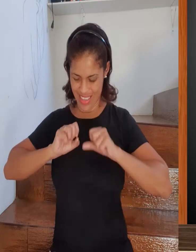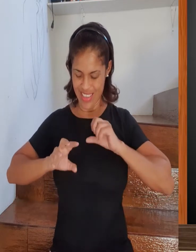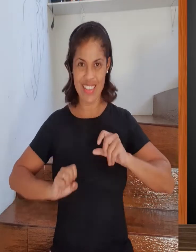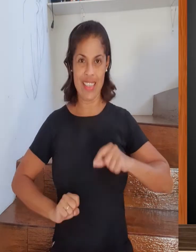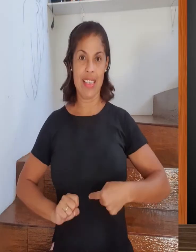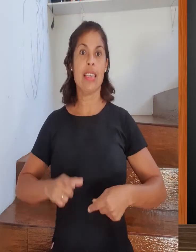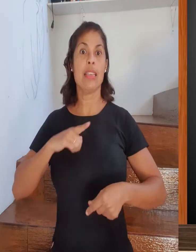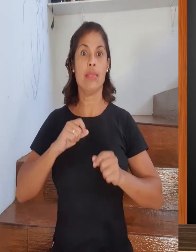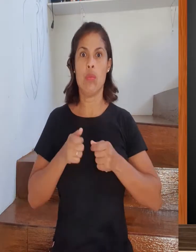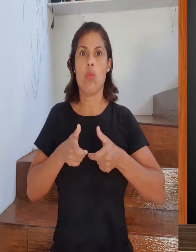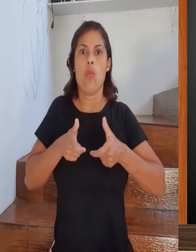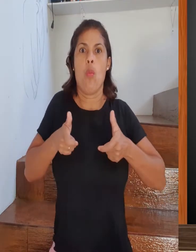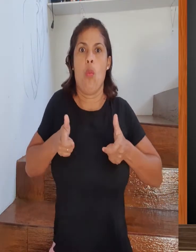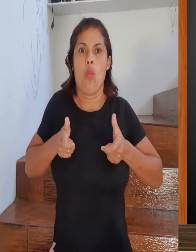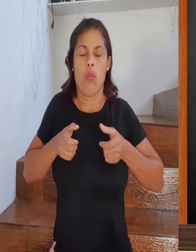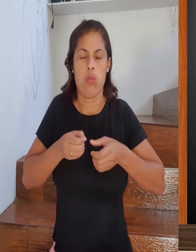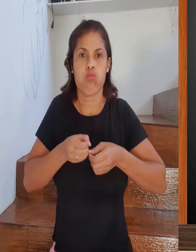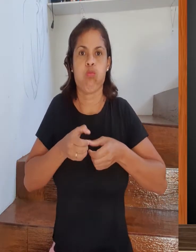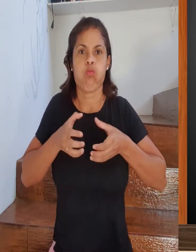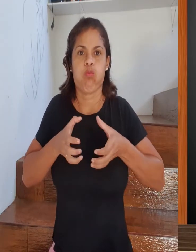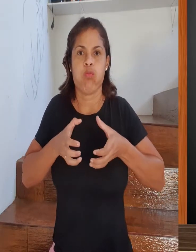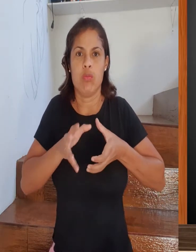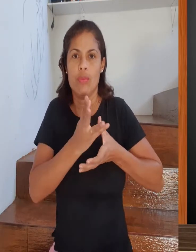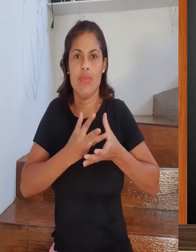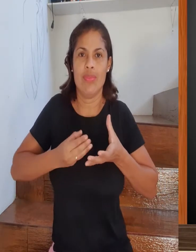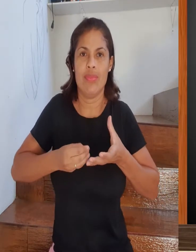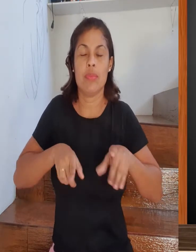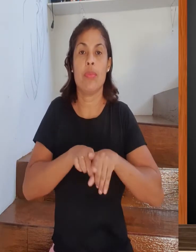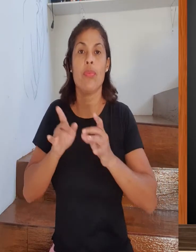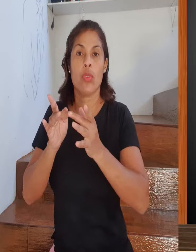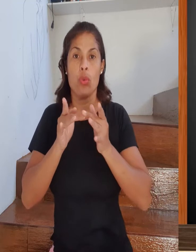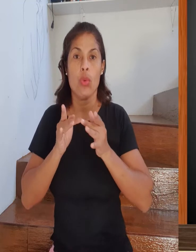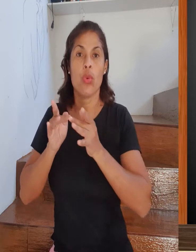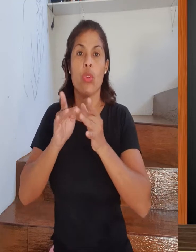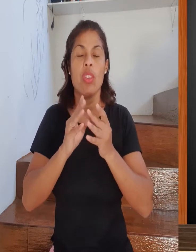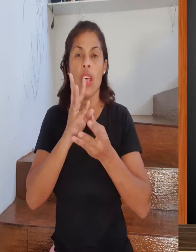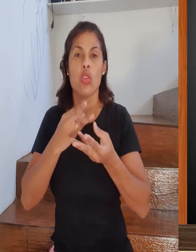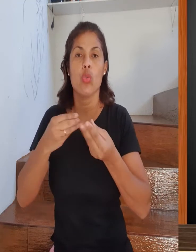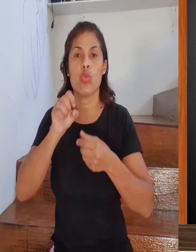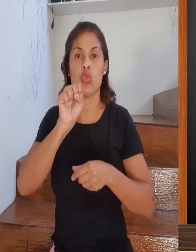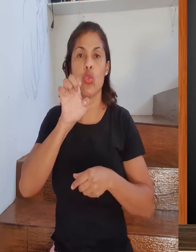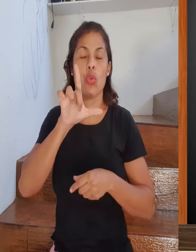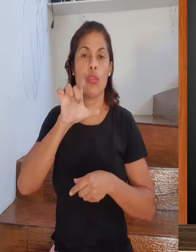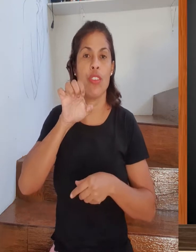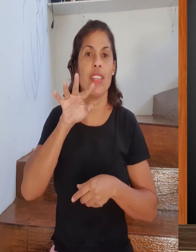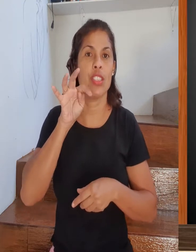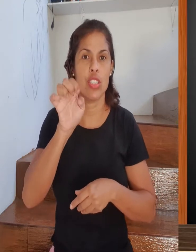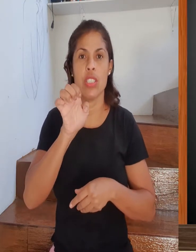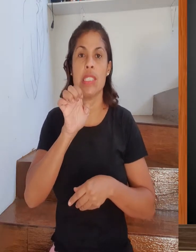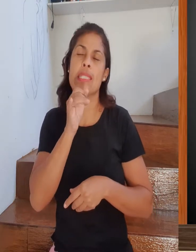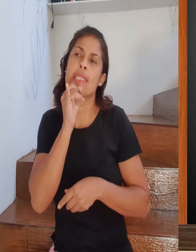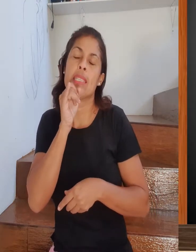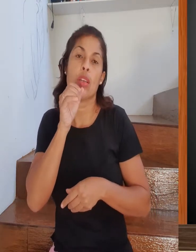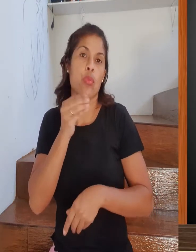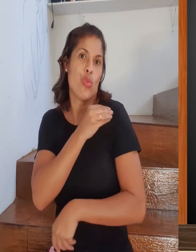absortiva, logicamente, aumentou. Ainda, contato com solventes orgânicos, como por